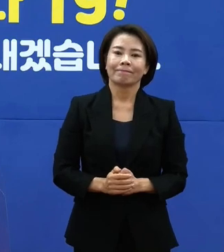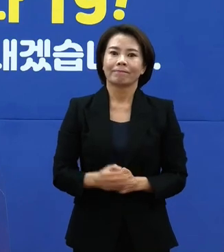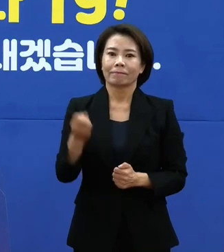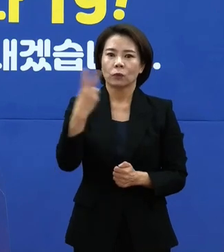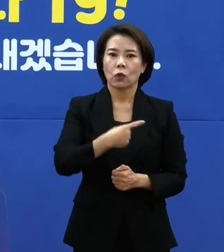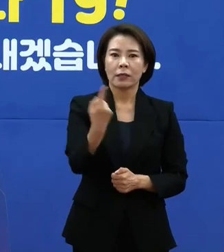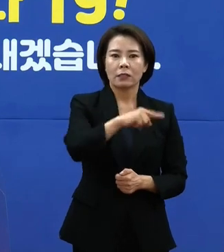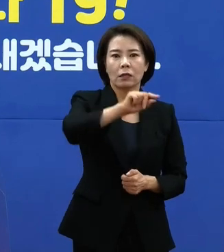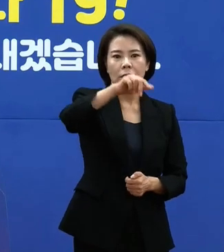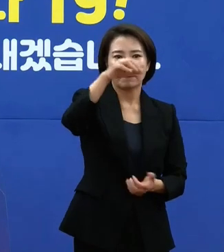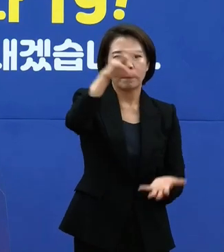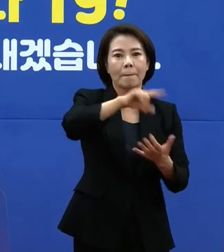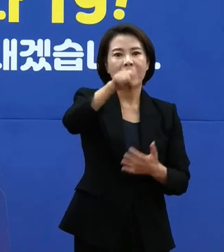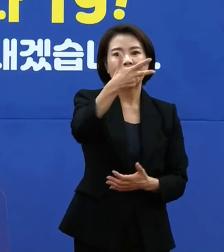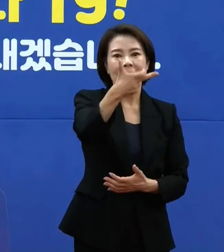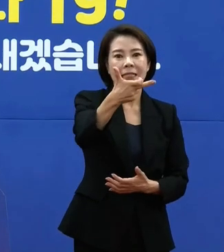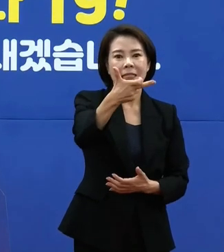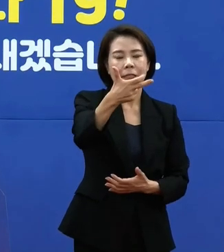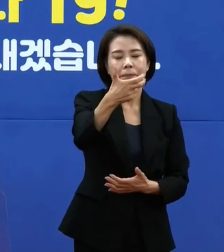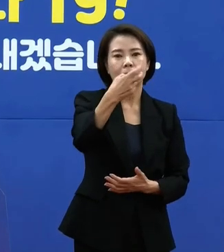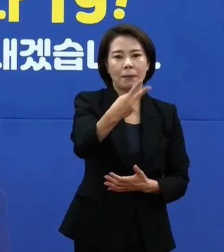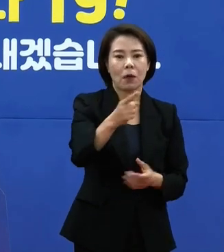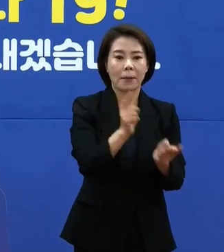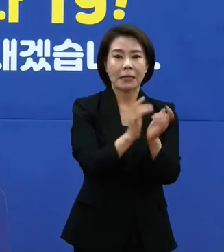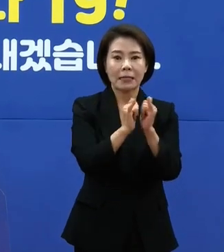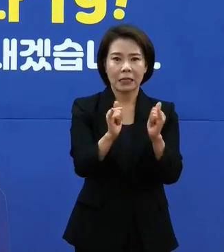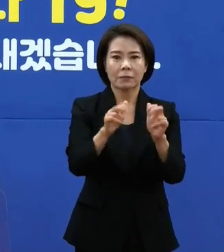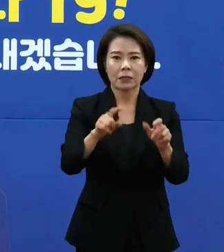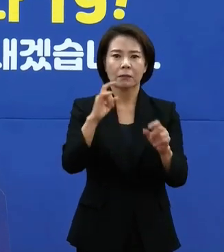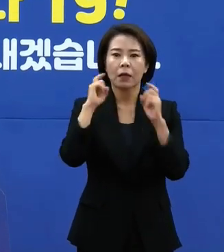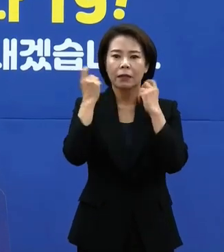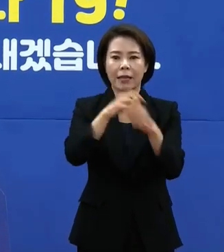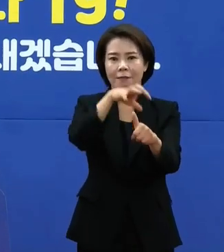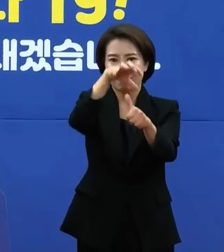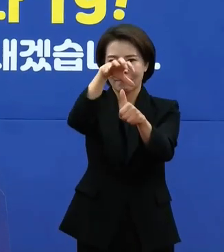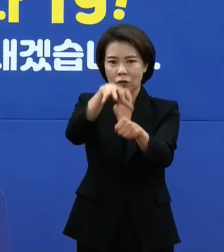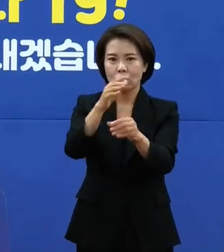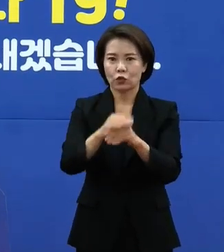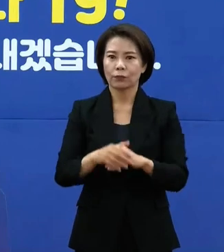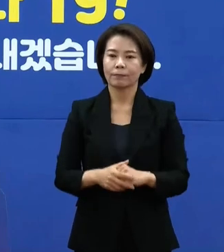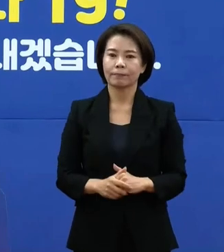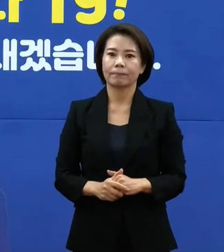그리고 총 172명이 접촉자로 분류돼 현재 자가 격리하고 있습니다.